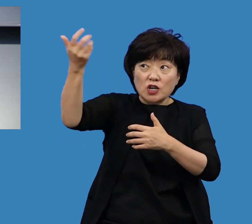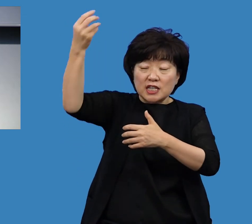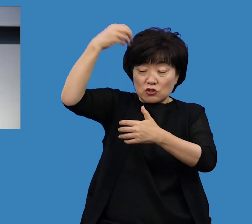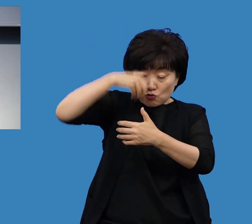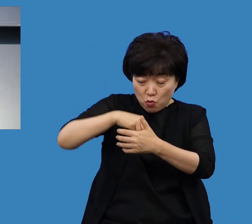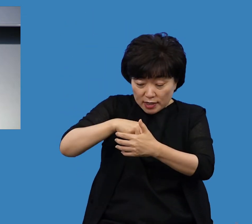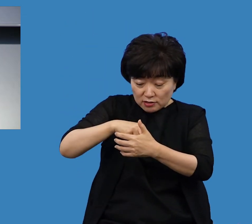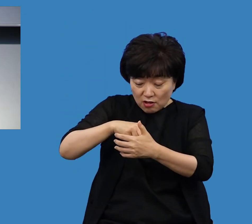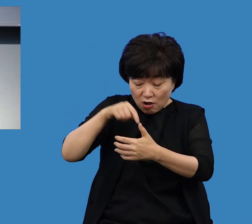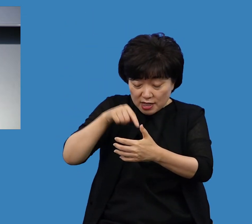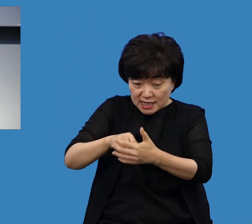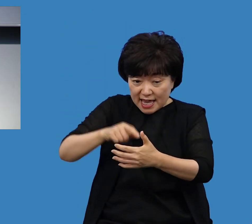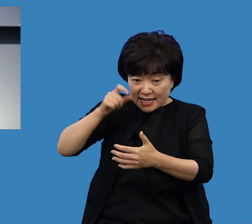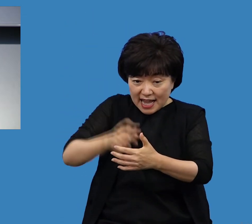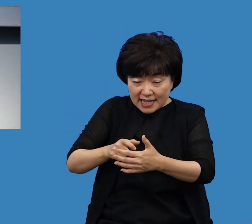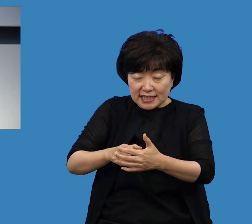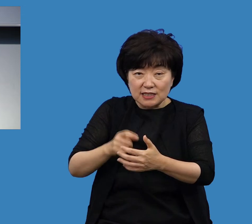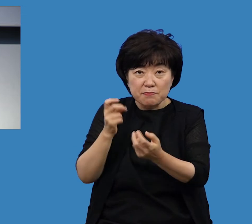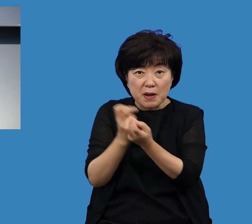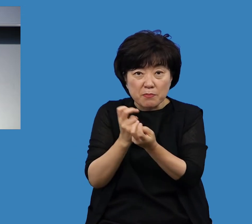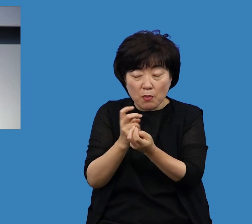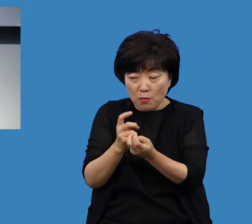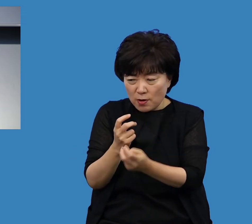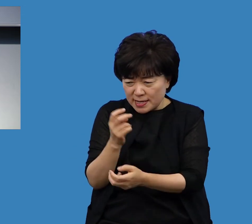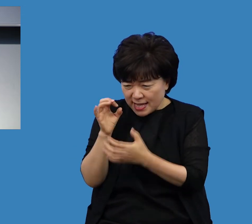언제 강해지냐면 그걸 계속 볼 때.